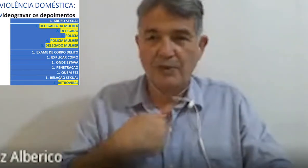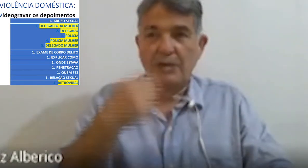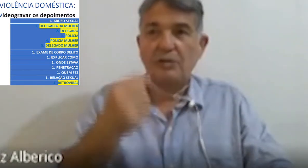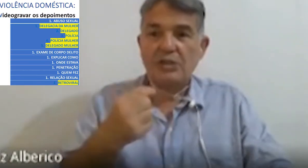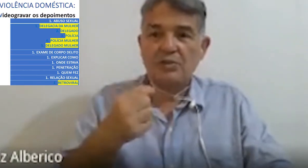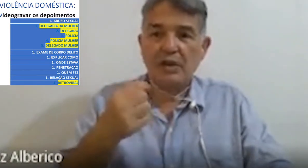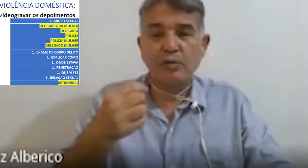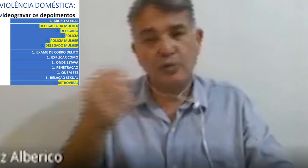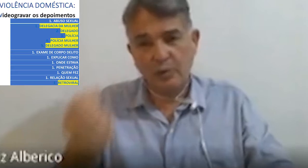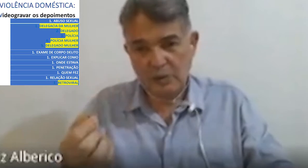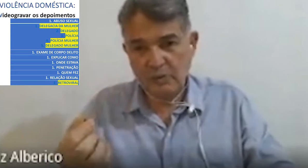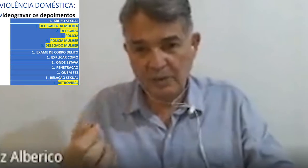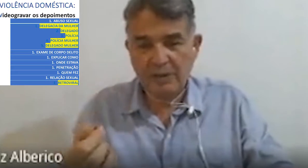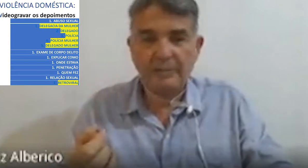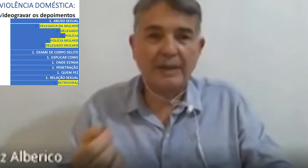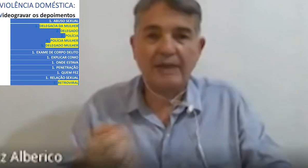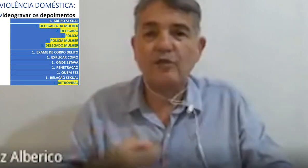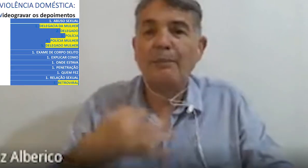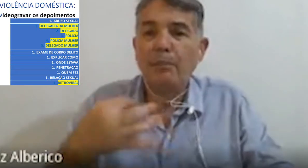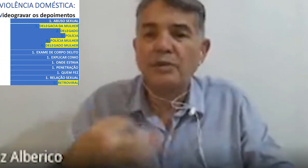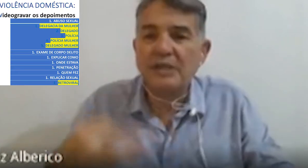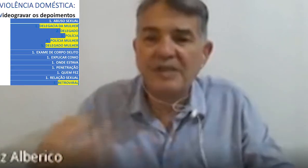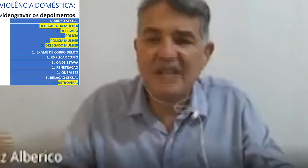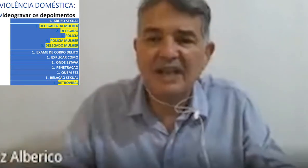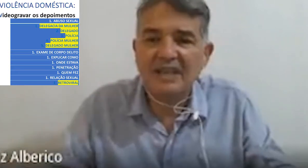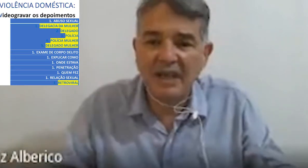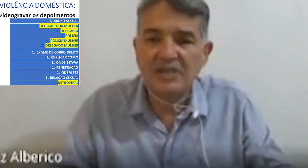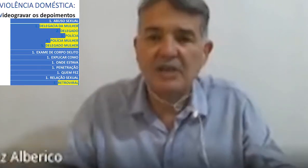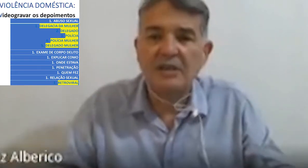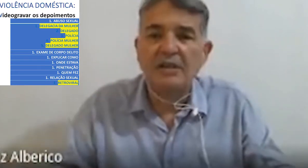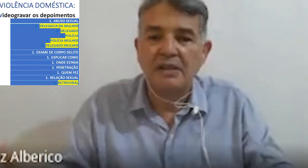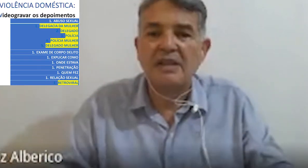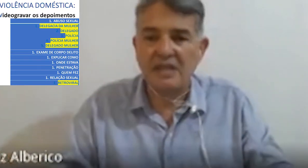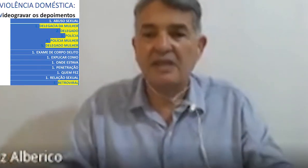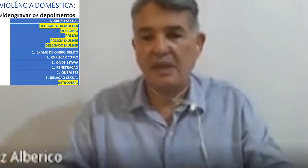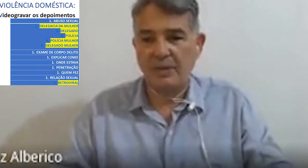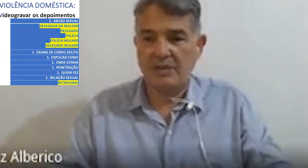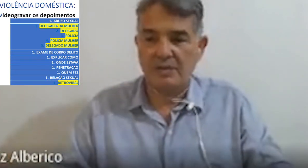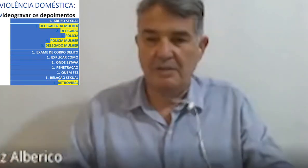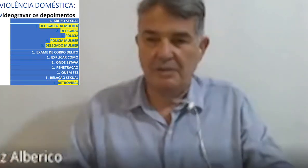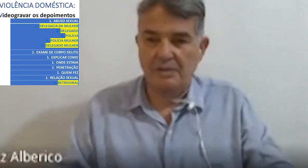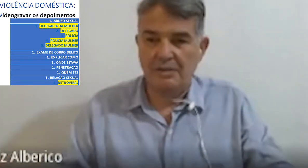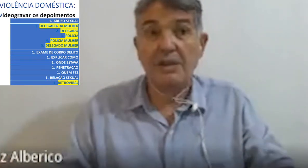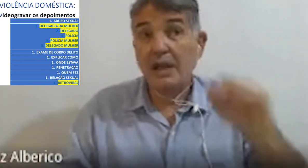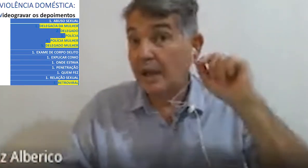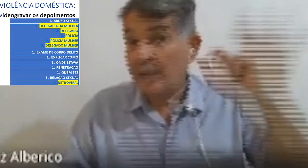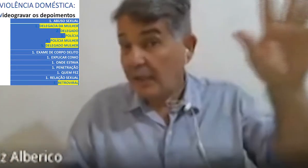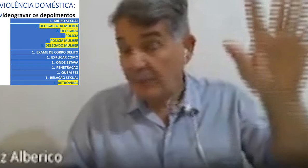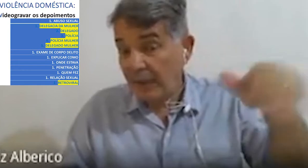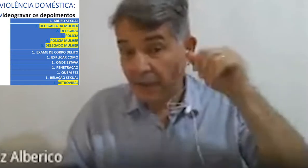Então isso é, com todo o respeito da palavra, uma puta de uma sacanagem deste intérprete. E ele é de lá do Paraná,